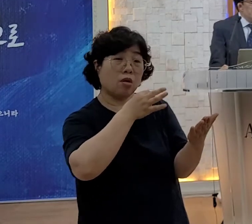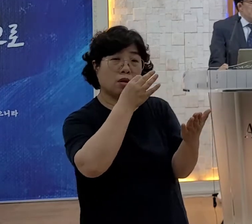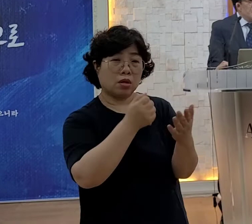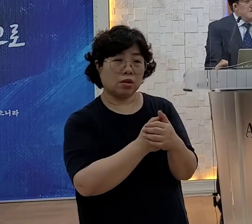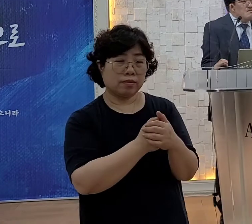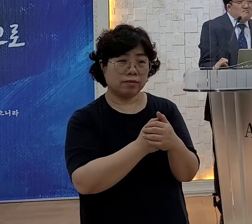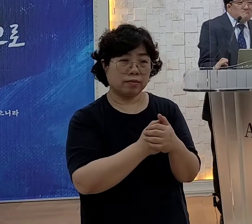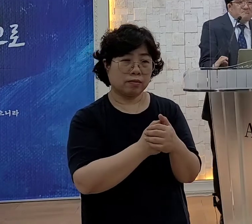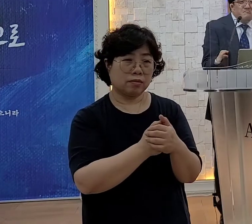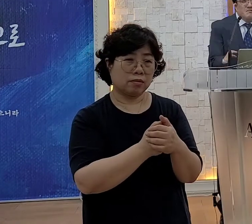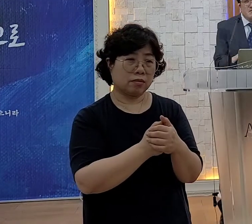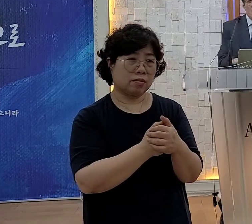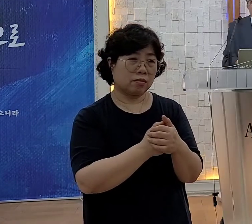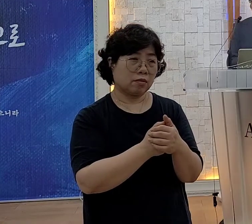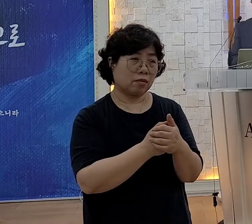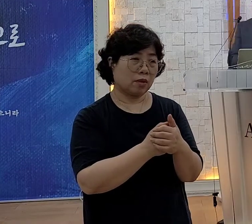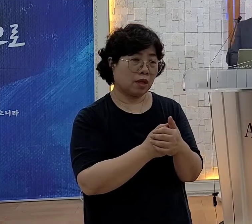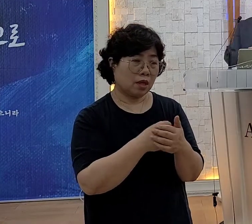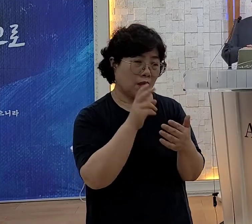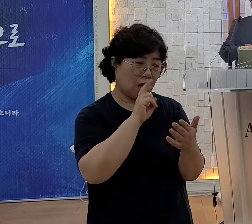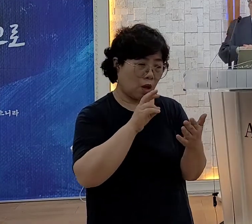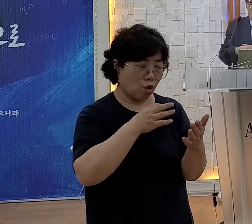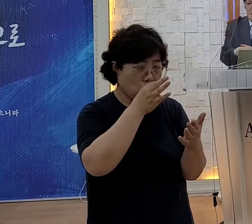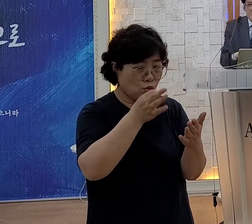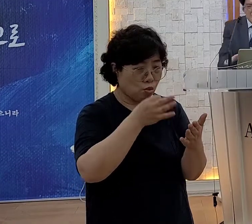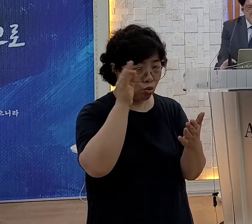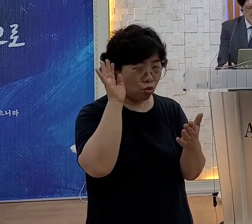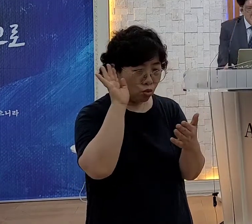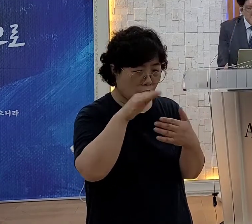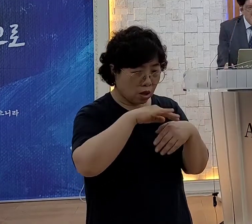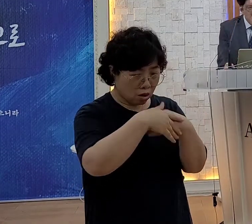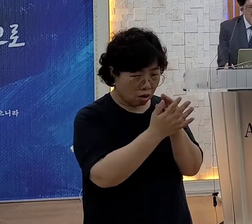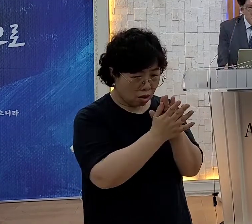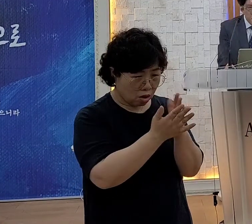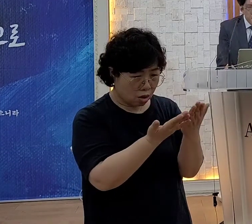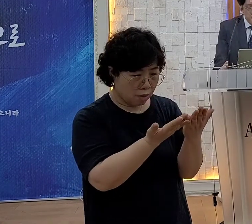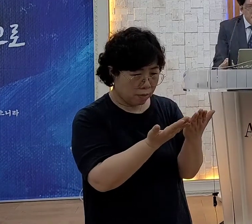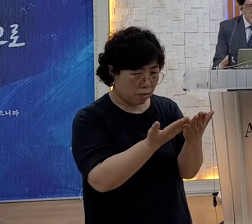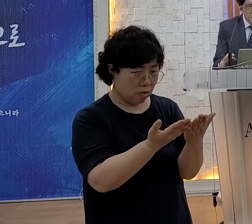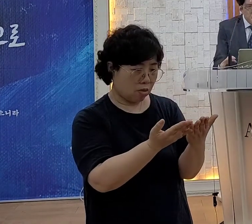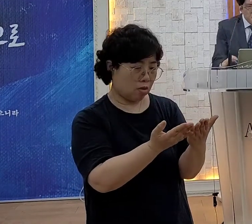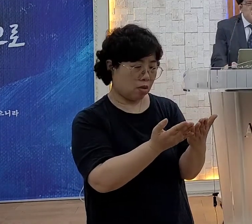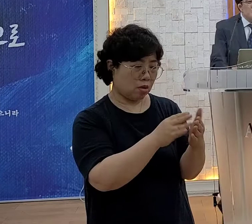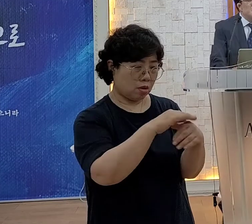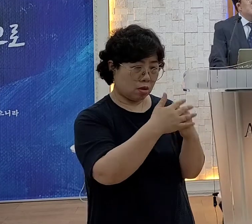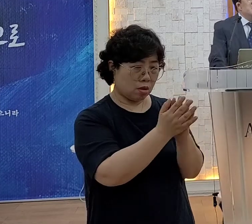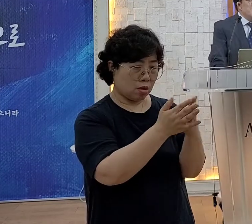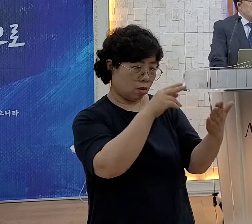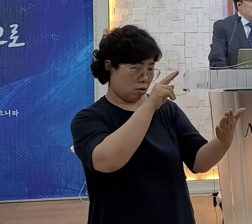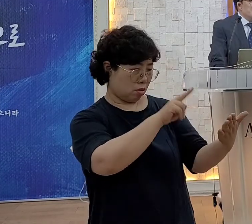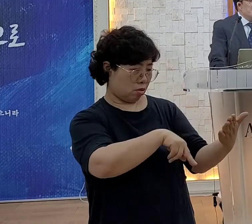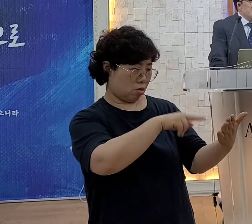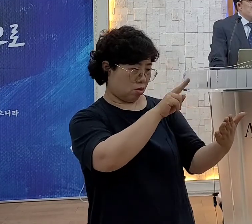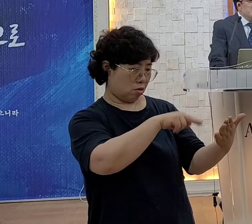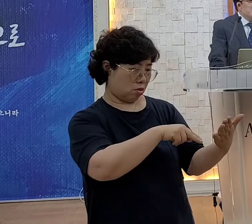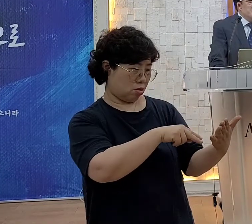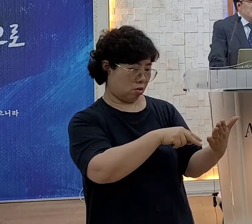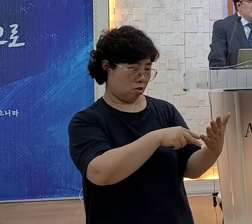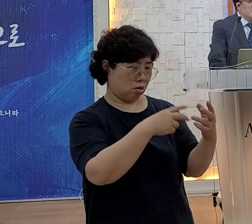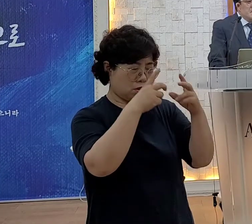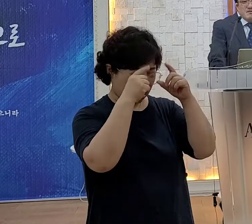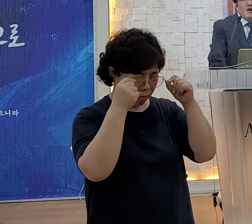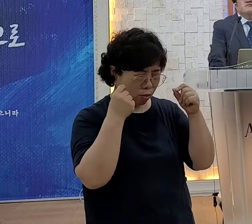거예요. 찬송 또 부르신 다음에는 성경책을 펴셔가지고 이 성경책을 읽으셨다는